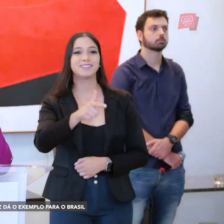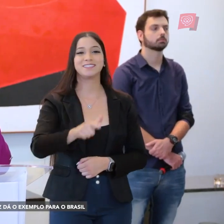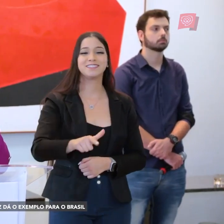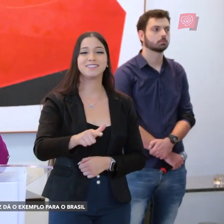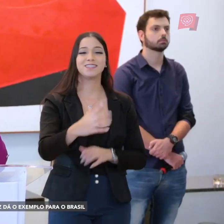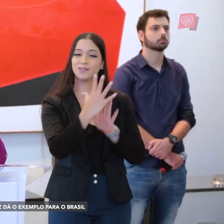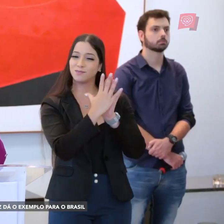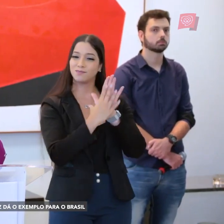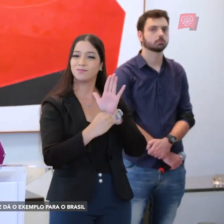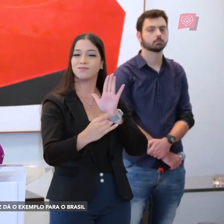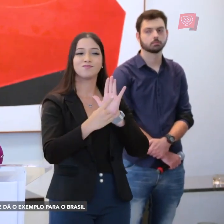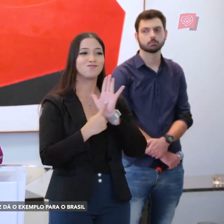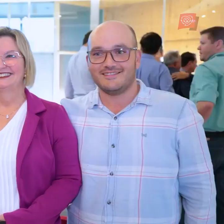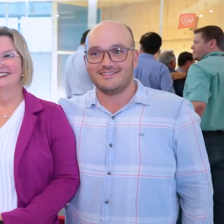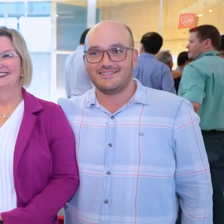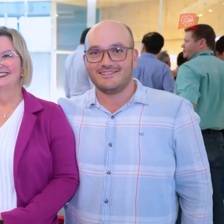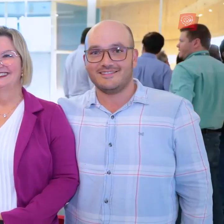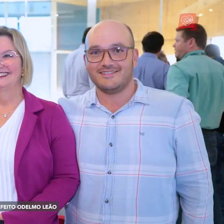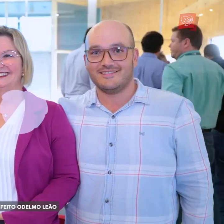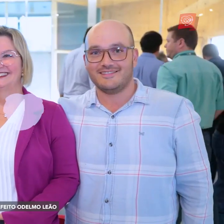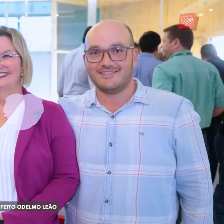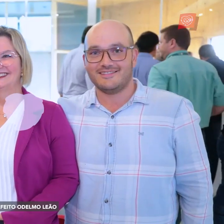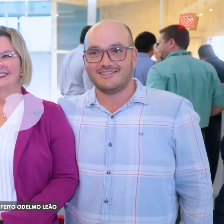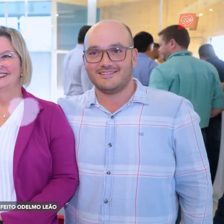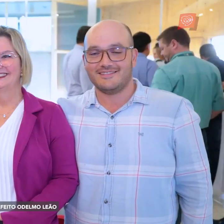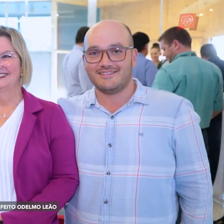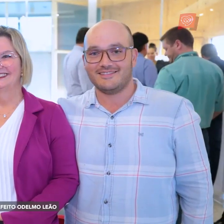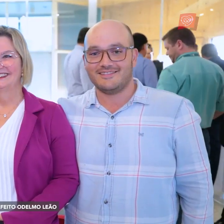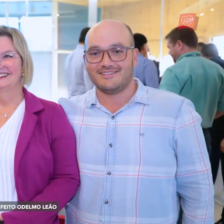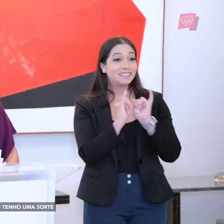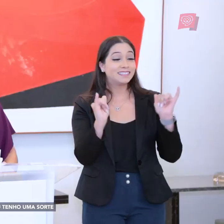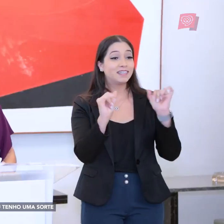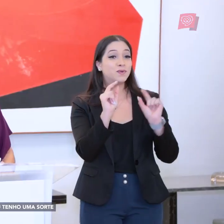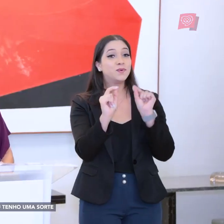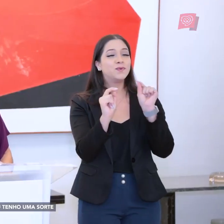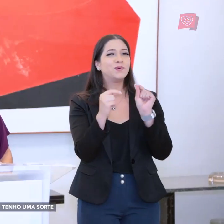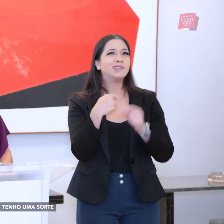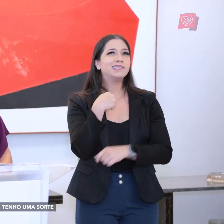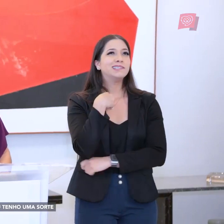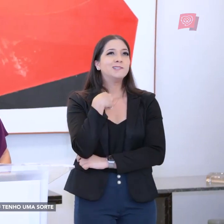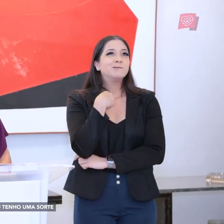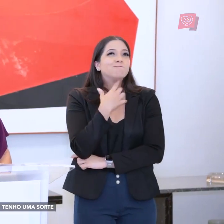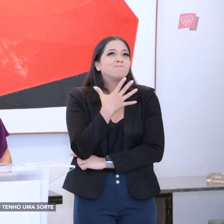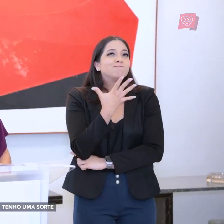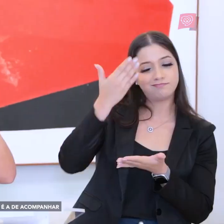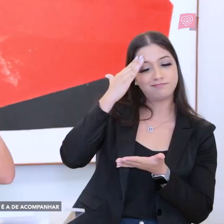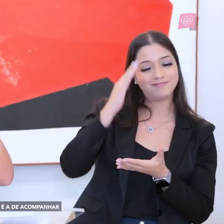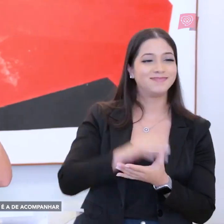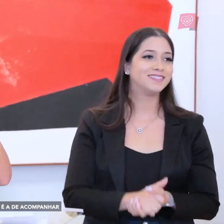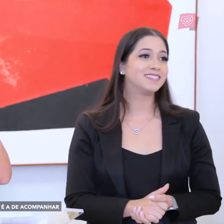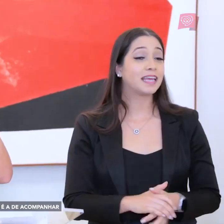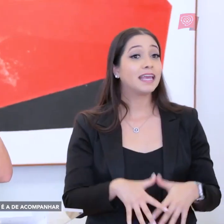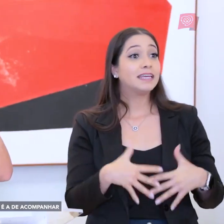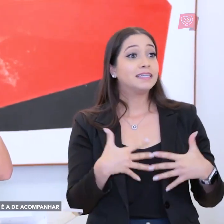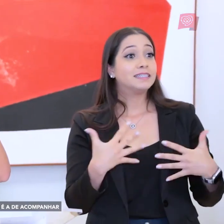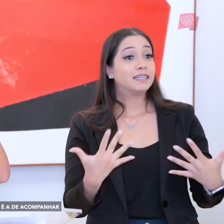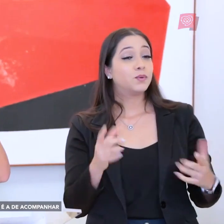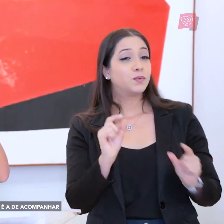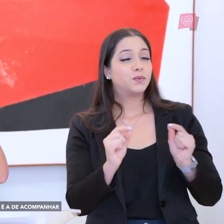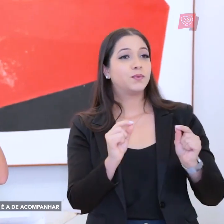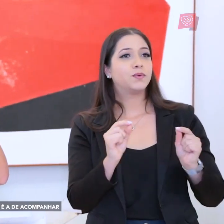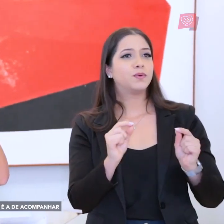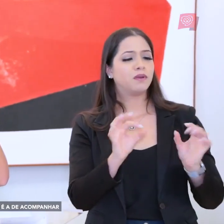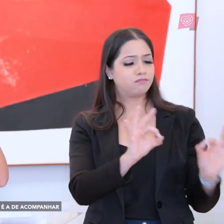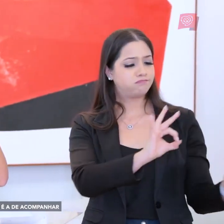dá o exemplo para o Brasil. Feito, Adelmo Leão. Eu tenho uma sorte que é a